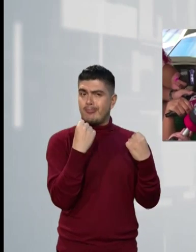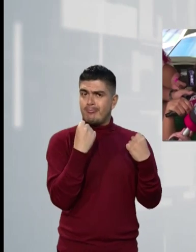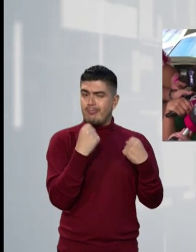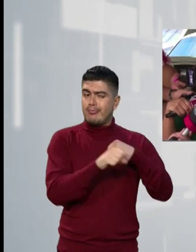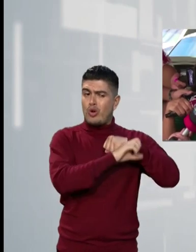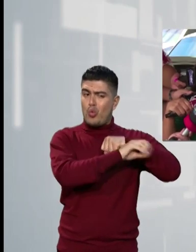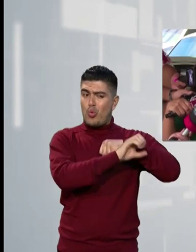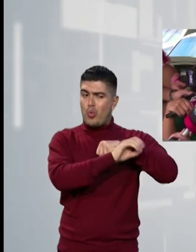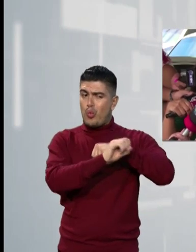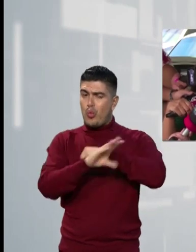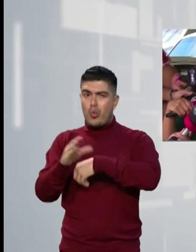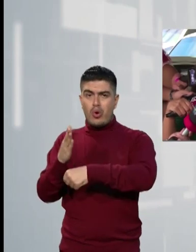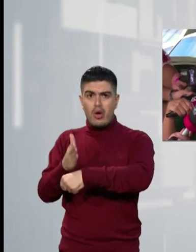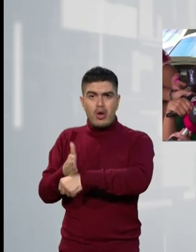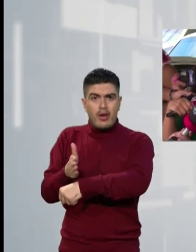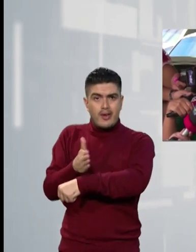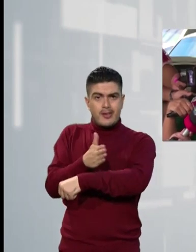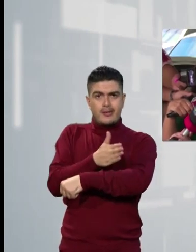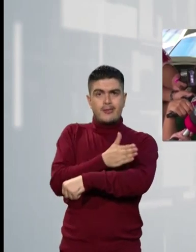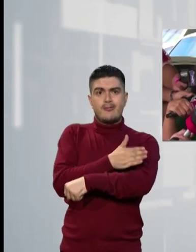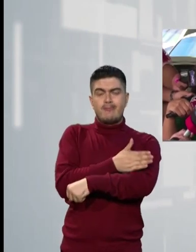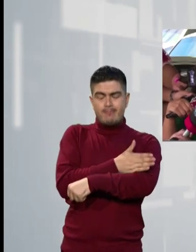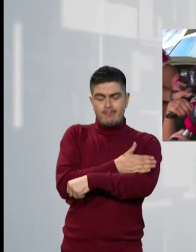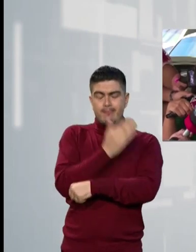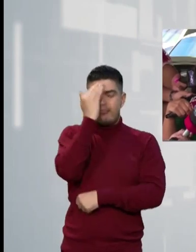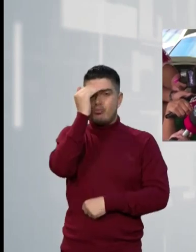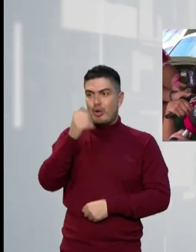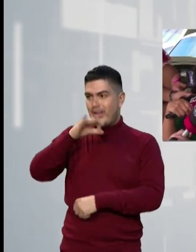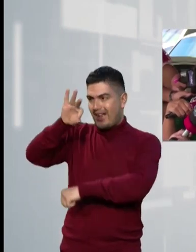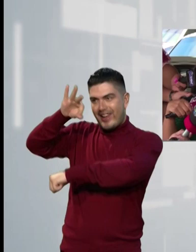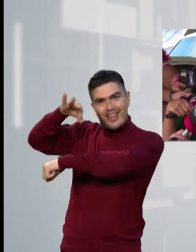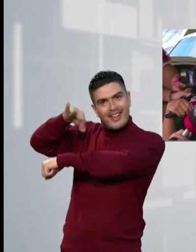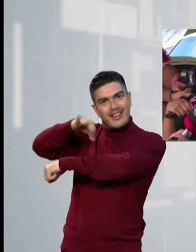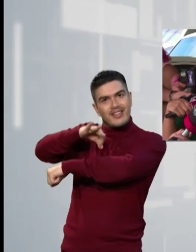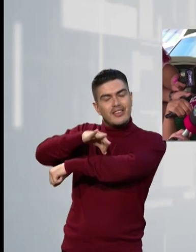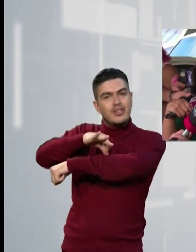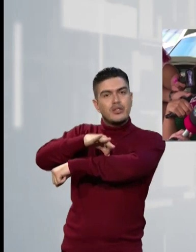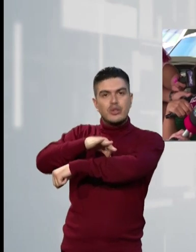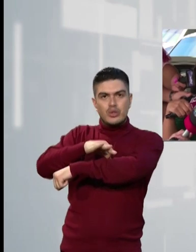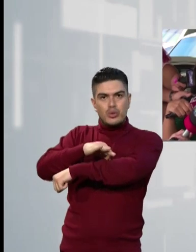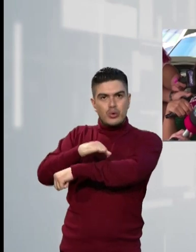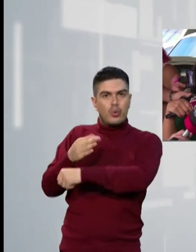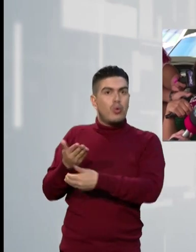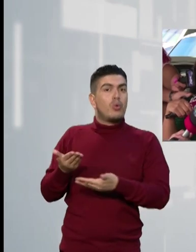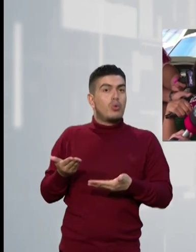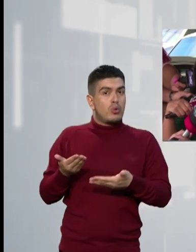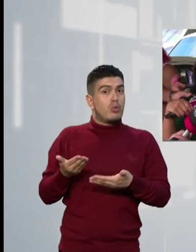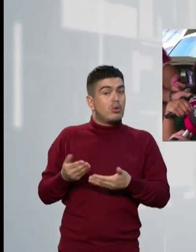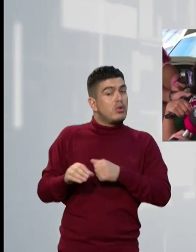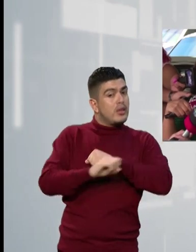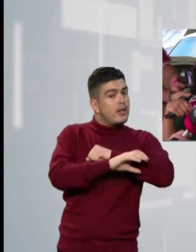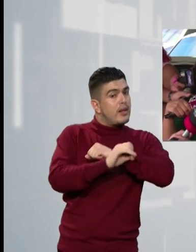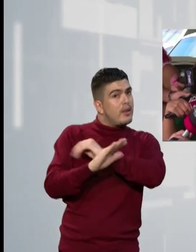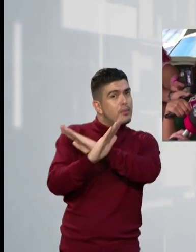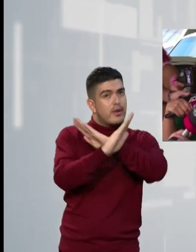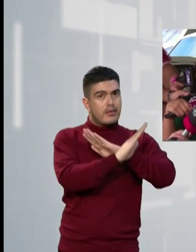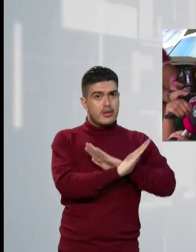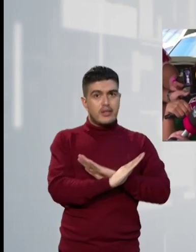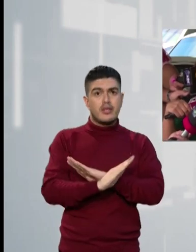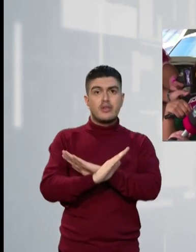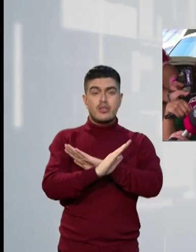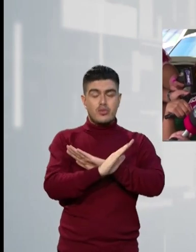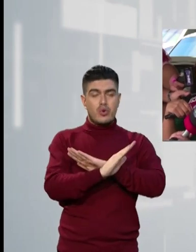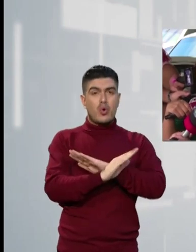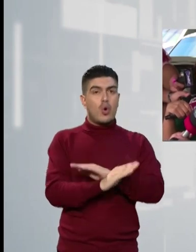prevención porque el romper el ciclo de mosquito no se hace en una clínica y en un hospital se